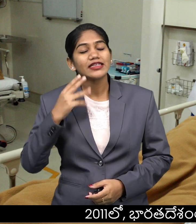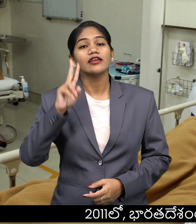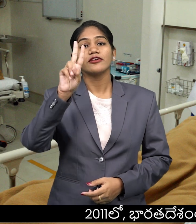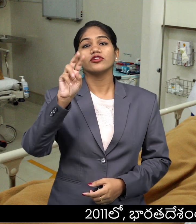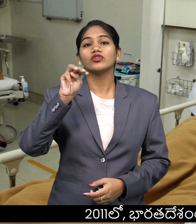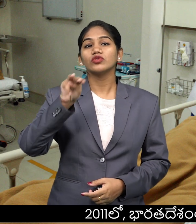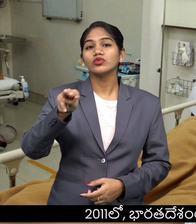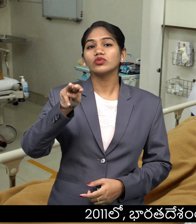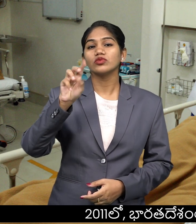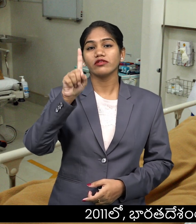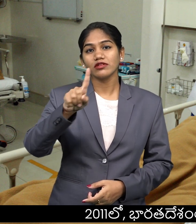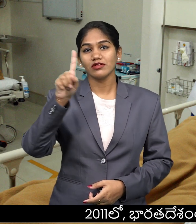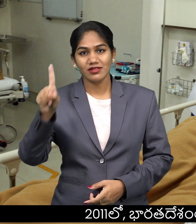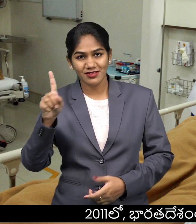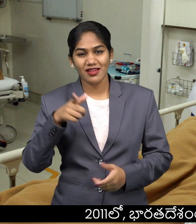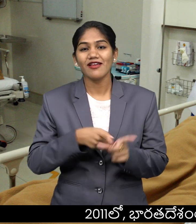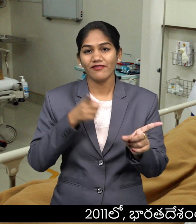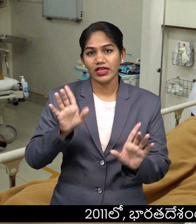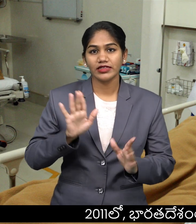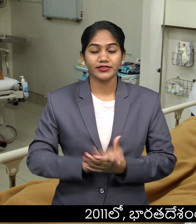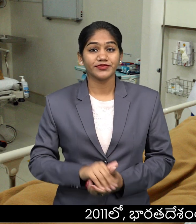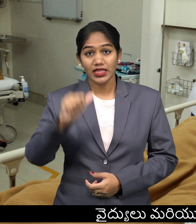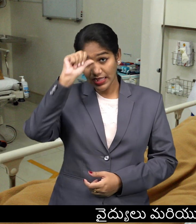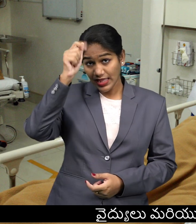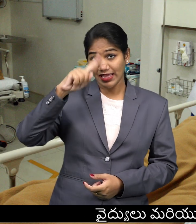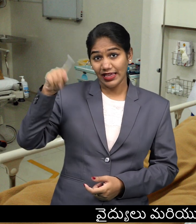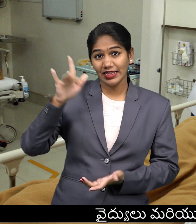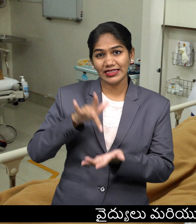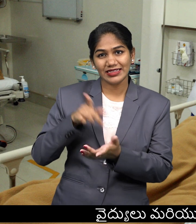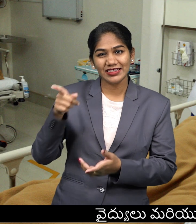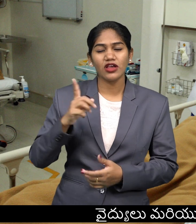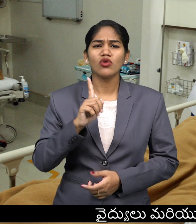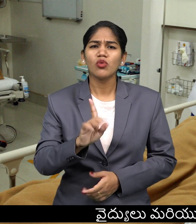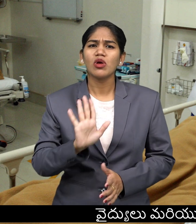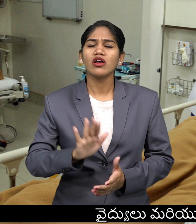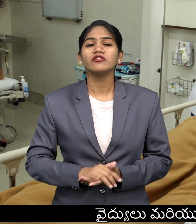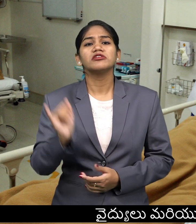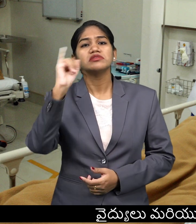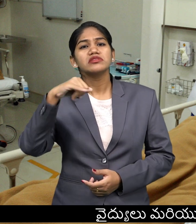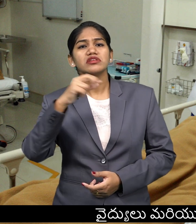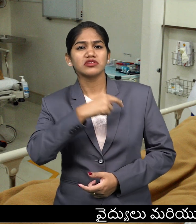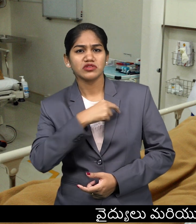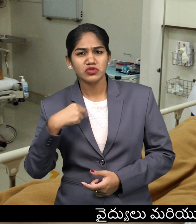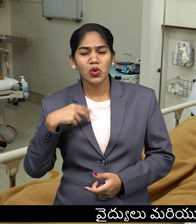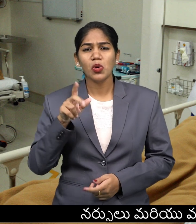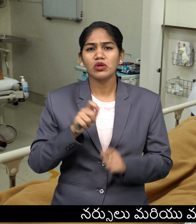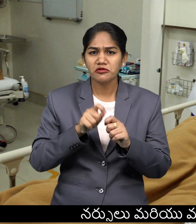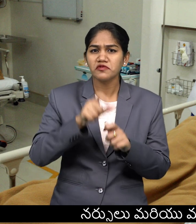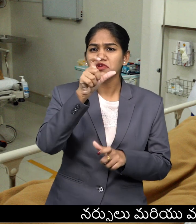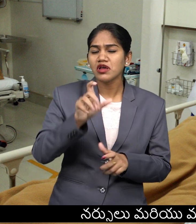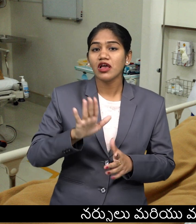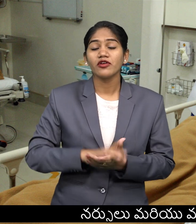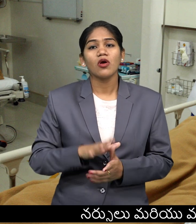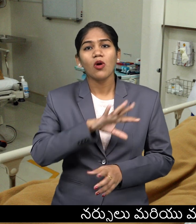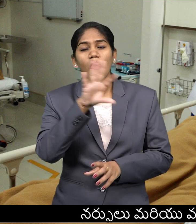2011లో భారతదేశం ప్రతి 10,000 మందికి 6 మంది వైద్యులు మరియు ప్రతి 10,000 మందికి 13 మంది నర్సులు